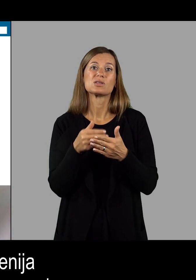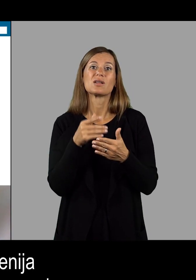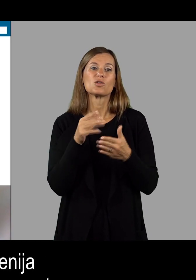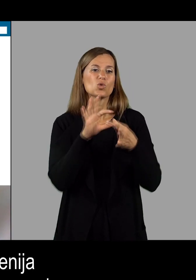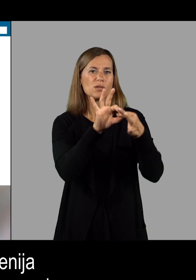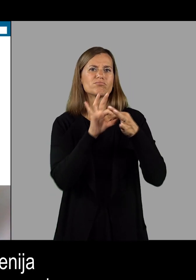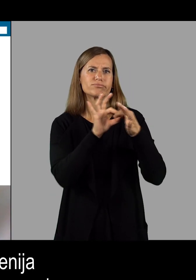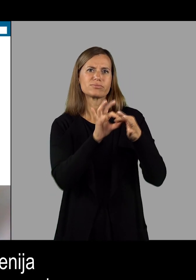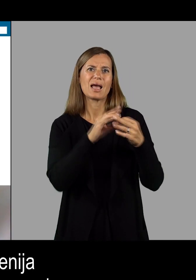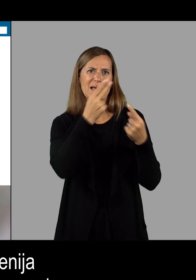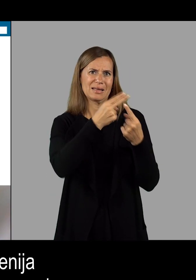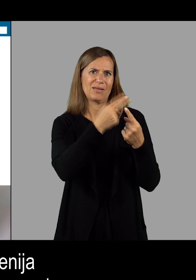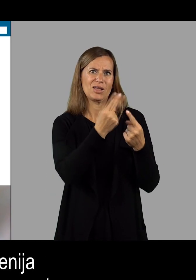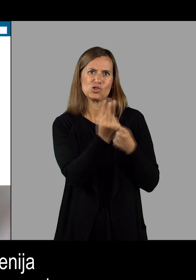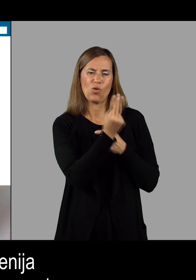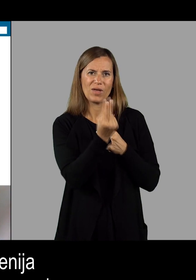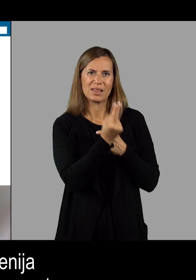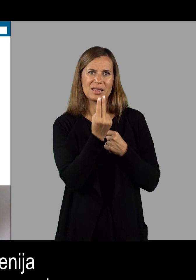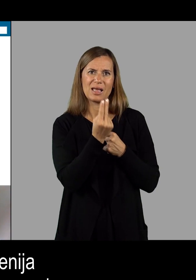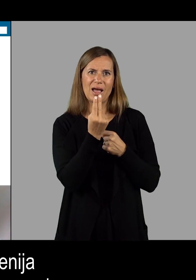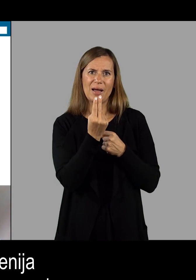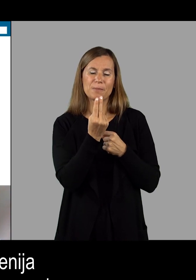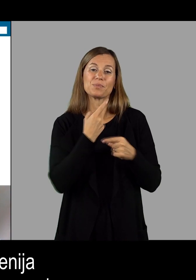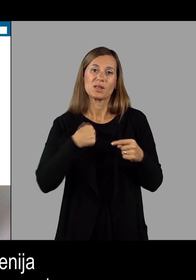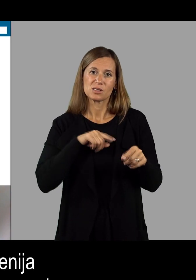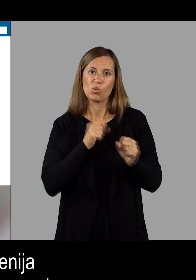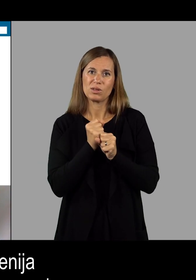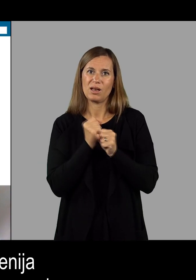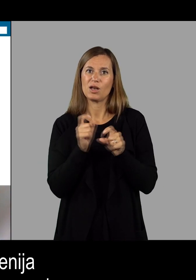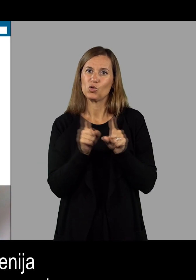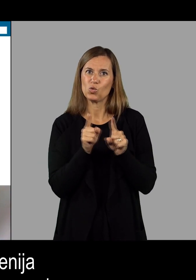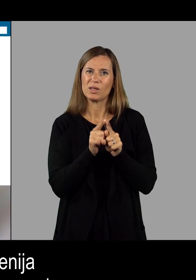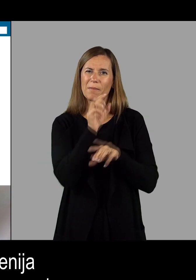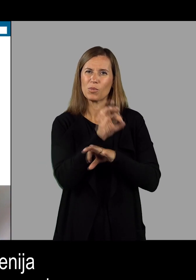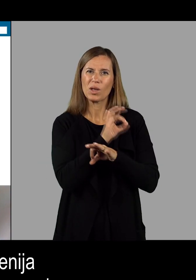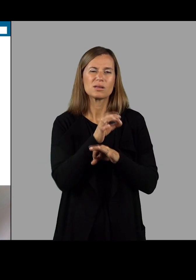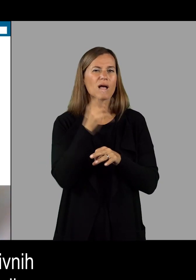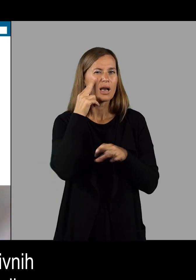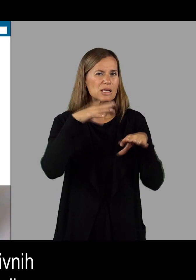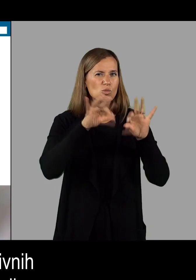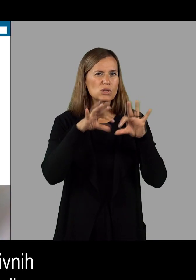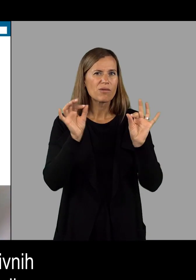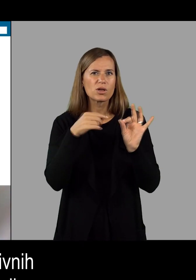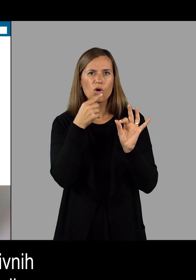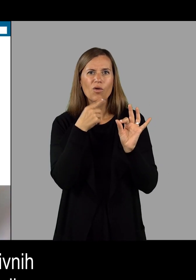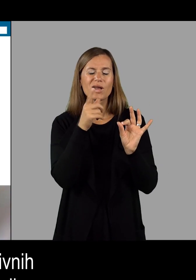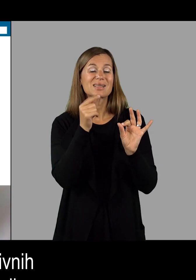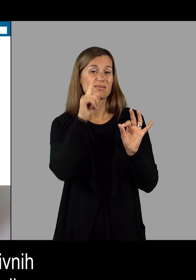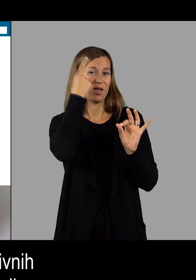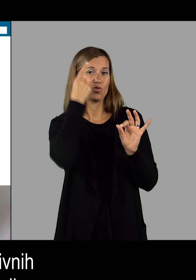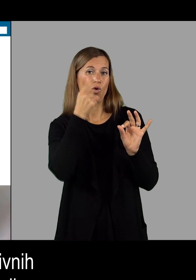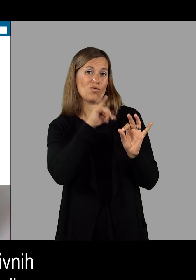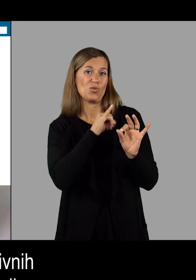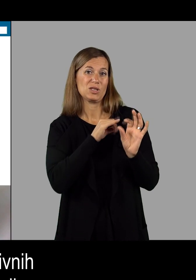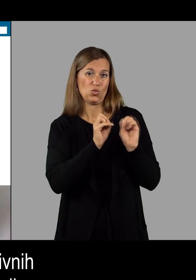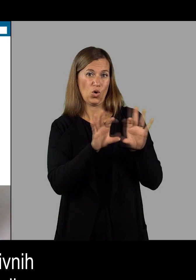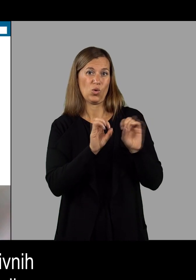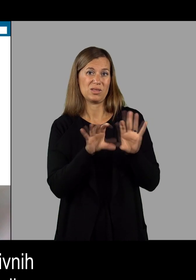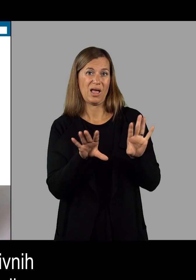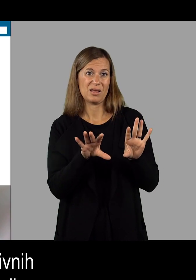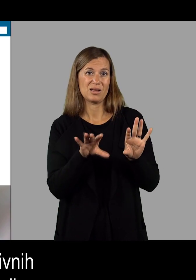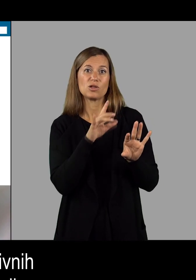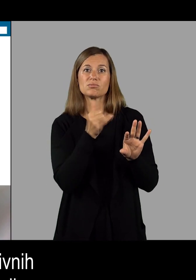z RTV Slovenija smo delali tudi projekt razpoznavanja govora iz dnevno-informativnih oddaj,